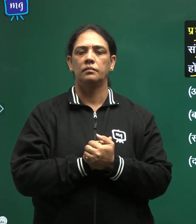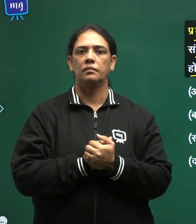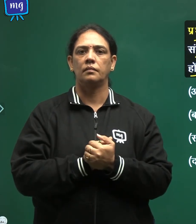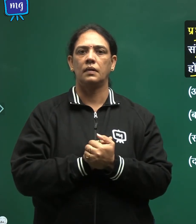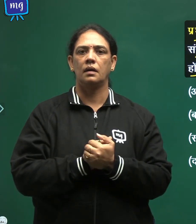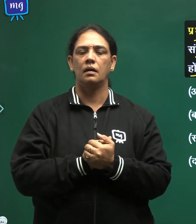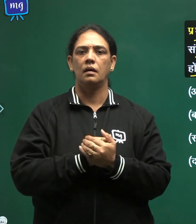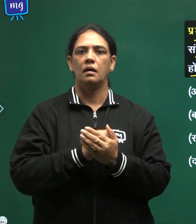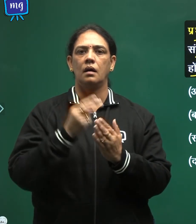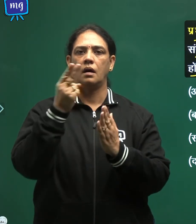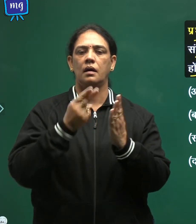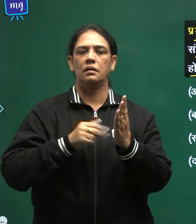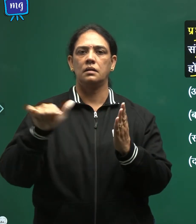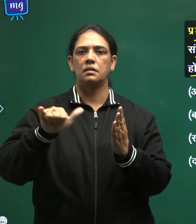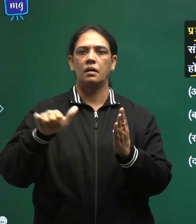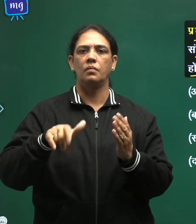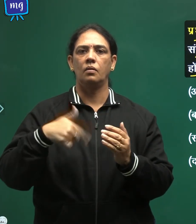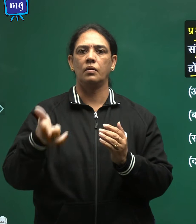समरूप होंगे